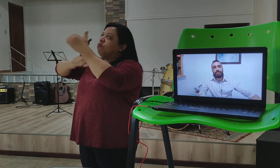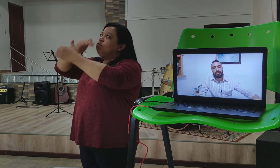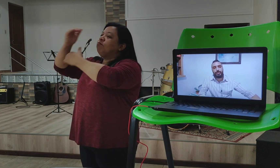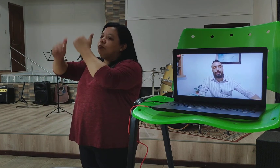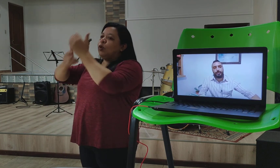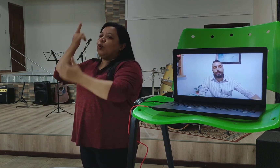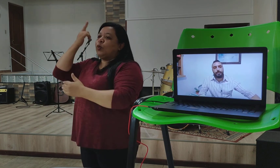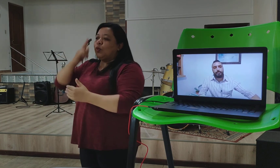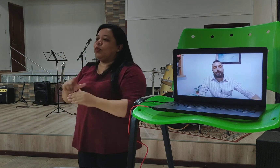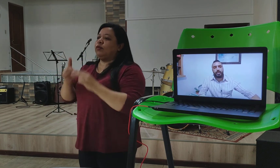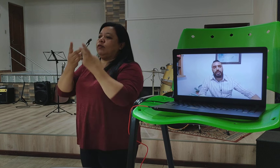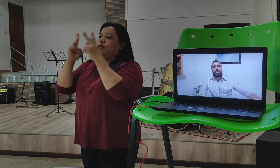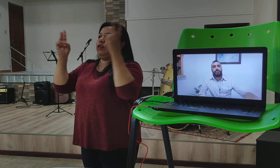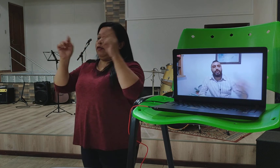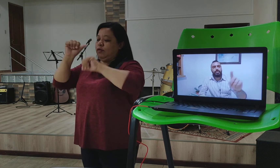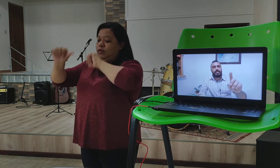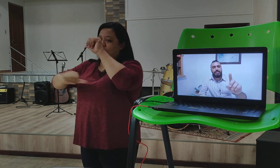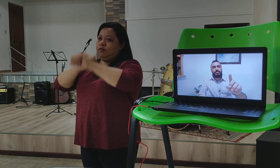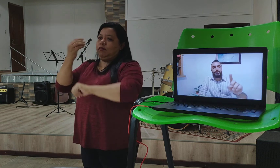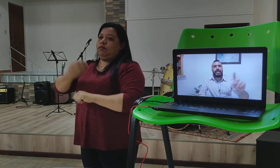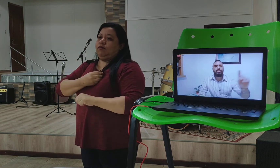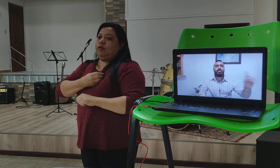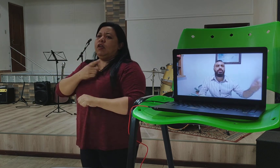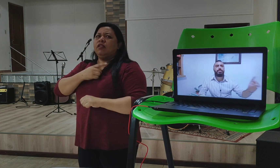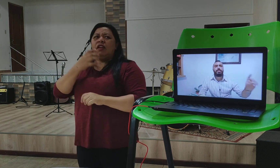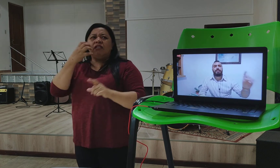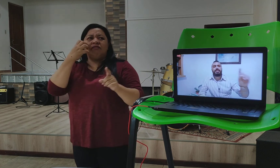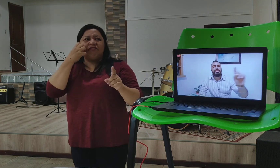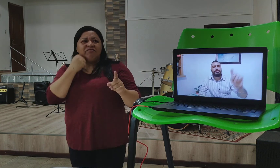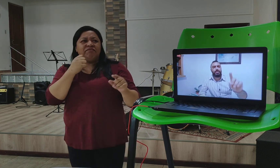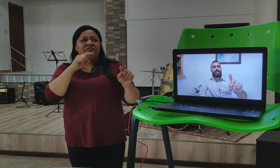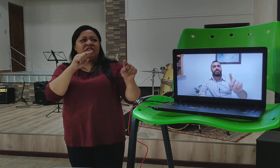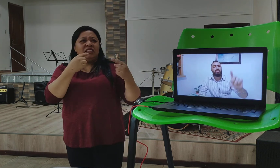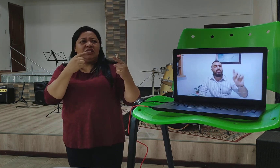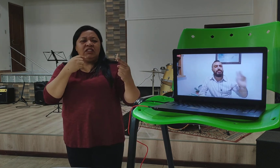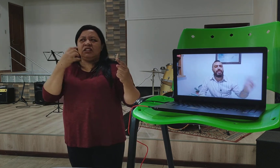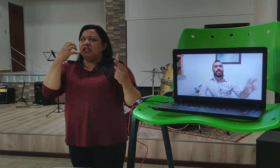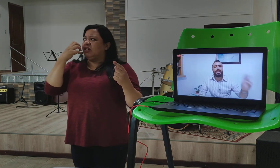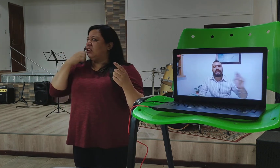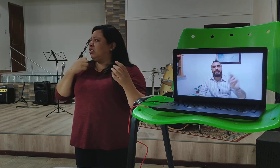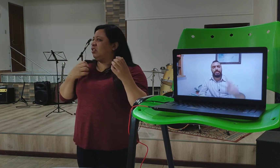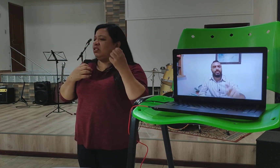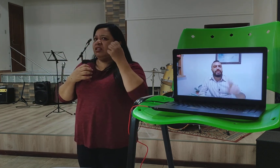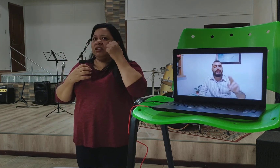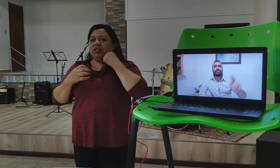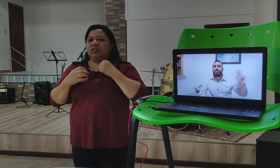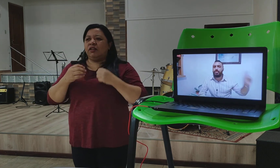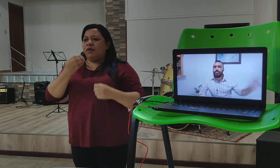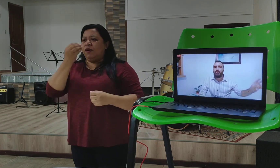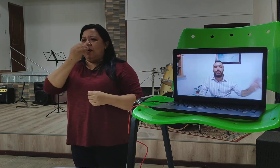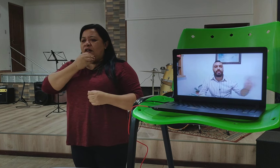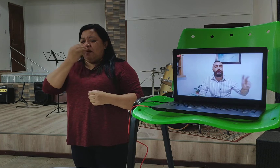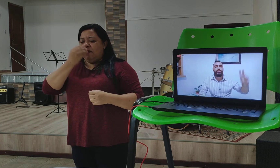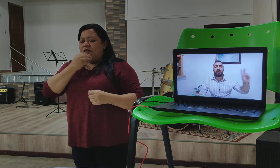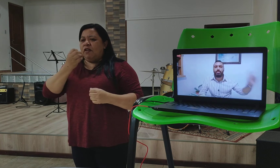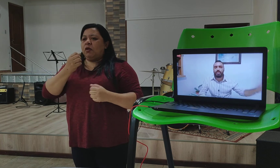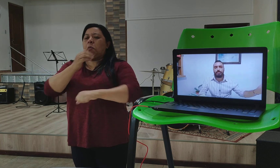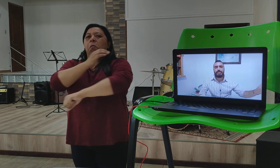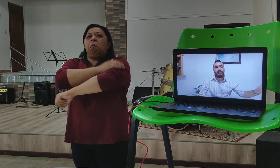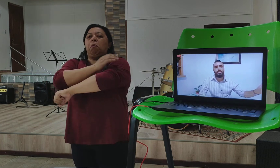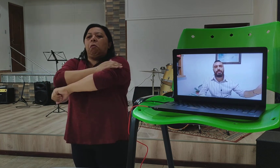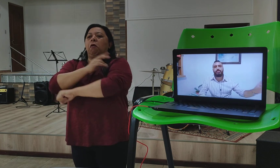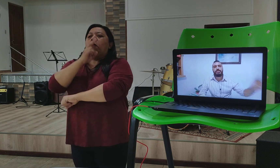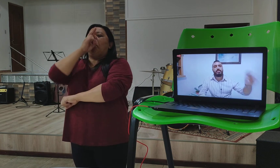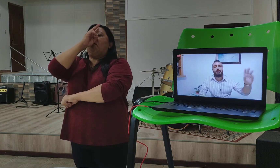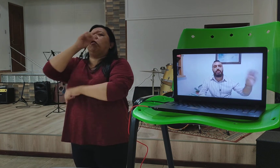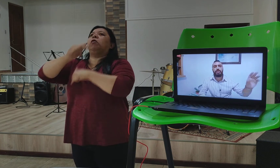eu sirvo. Eu fico decepcionado com os problemas, decepcionado com a minha fraqueza. Muitas vezes acho que eu sou forte, que eu dou conta de